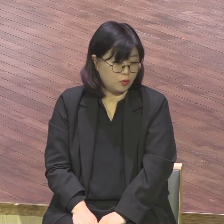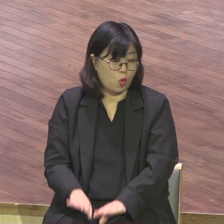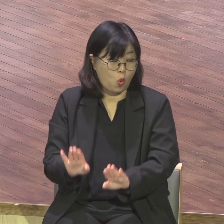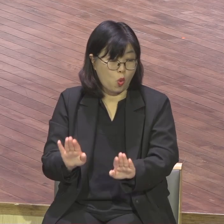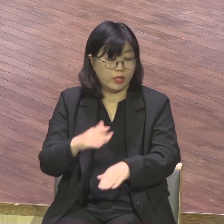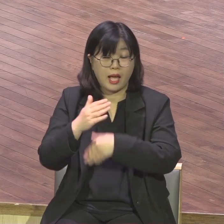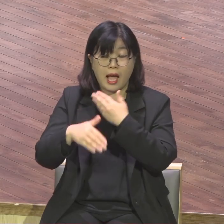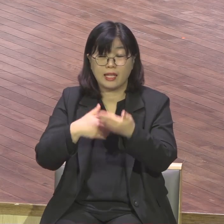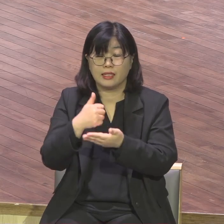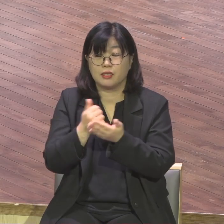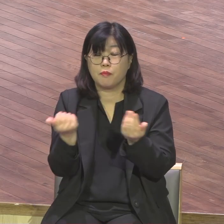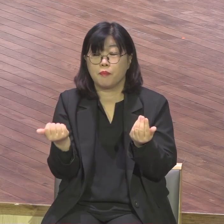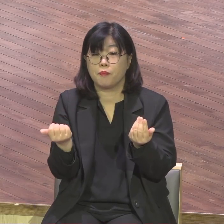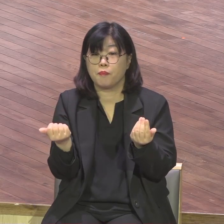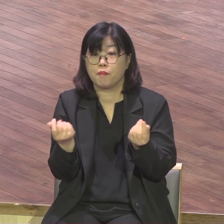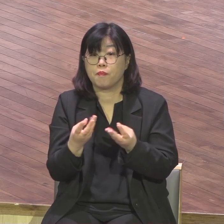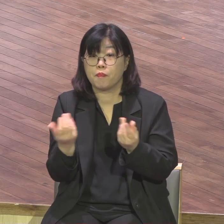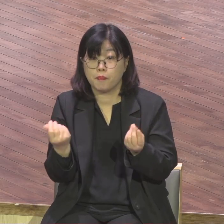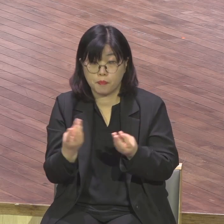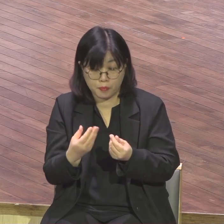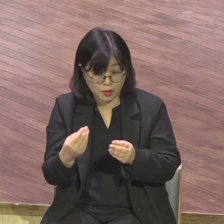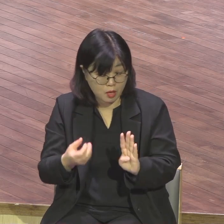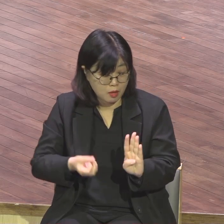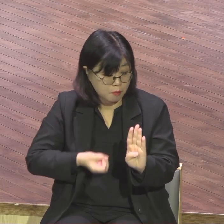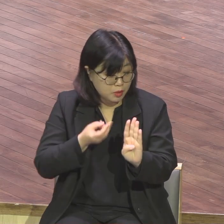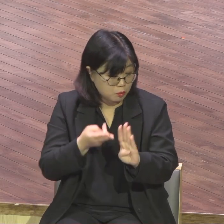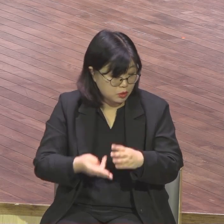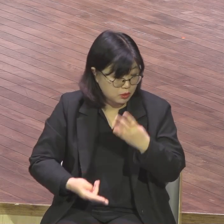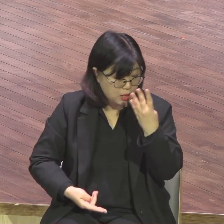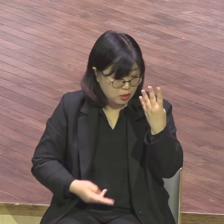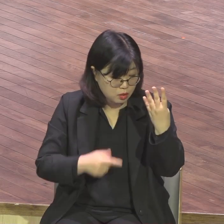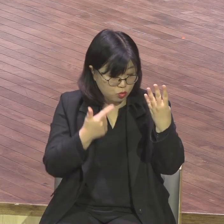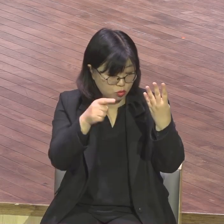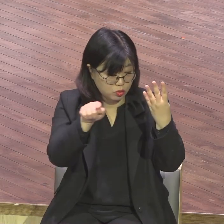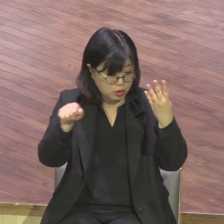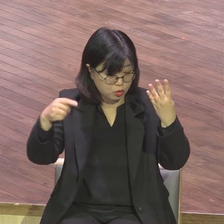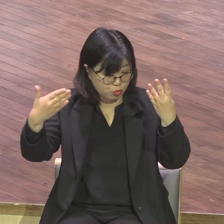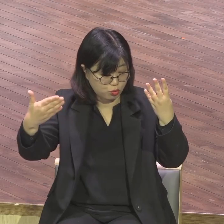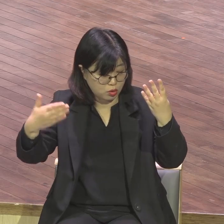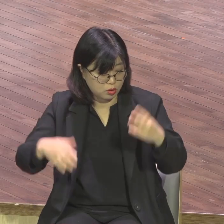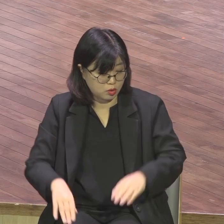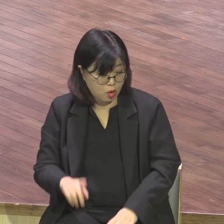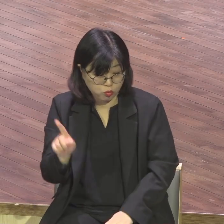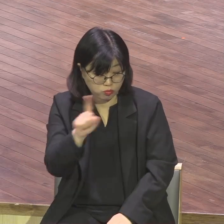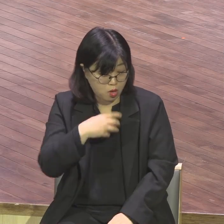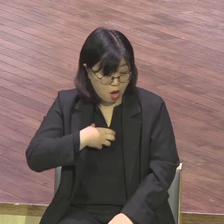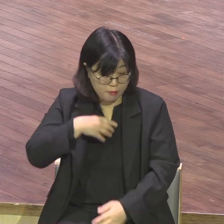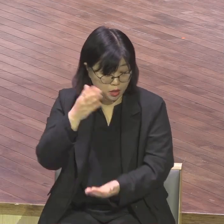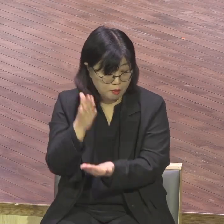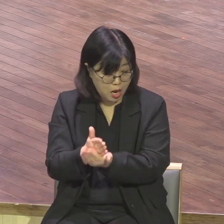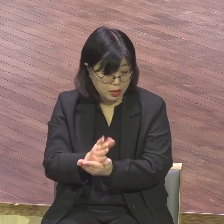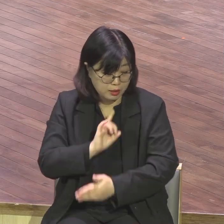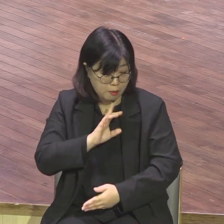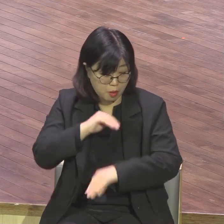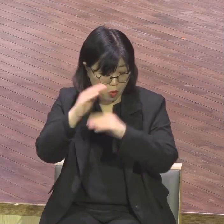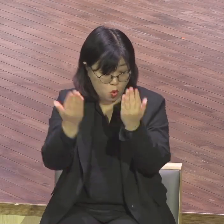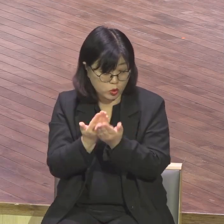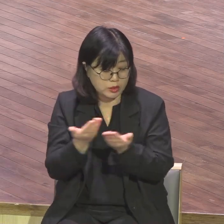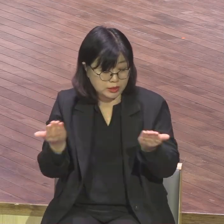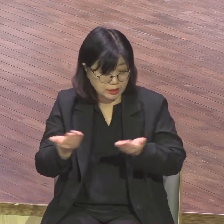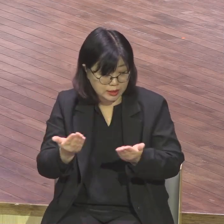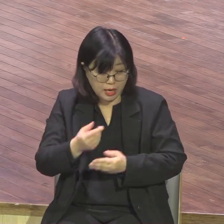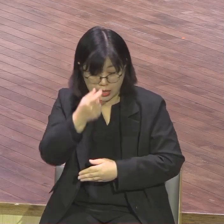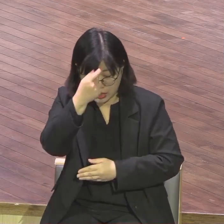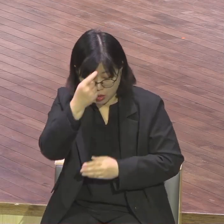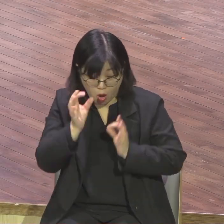은혜 받고 성취될 하나님의 말씀은 빌립보서 4장 6절에서 9절 말씀입니다. 아무것도 염려하지 말고 다만 모든 일에